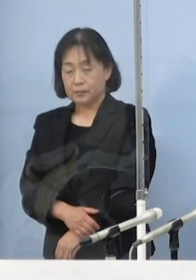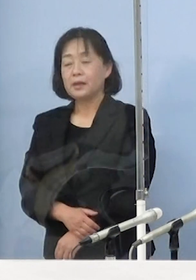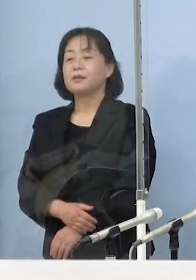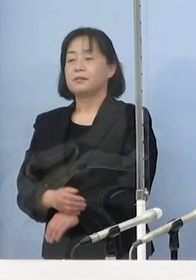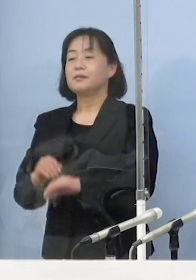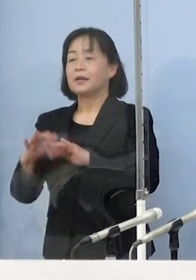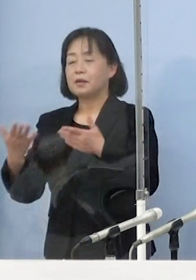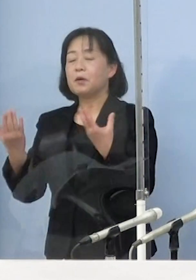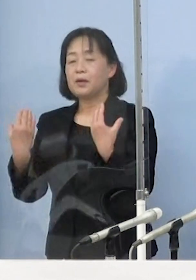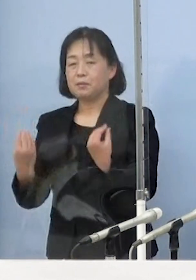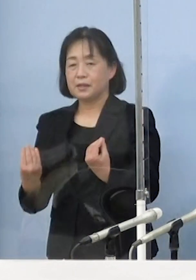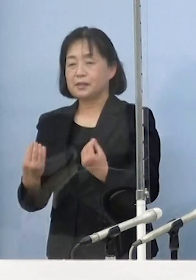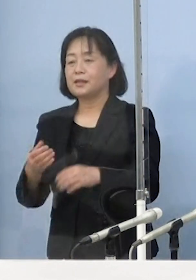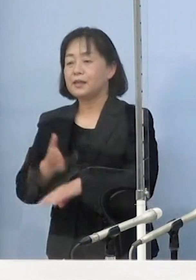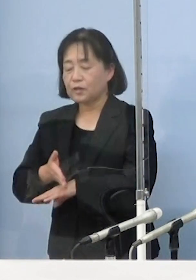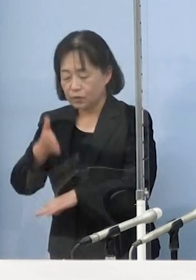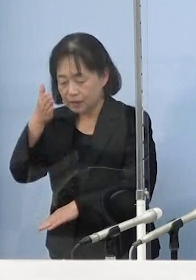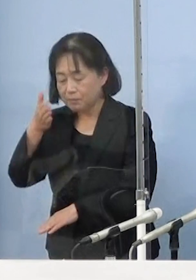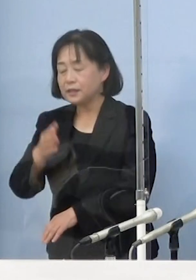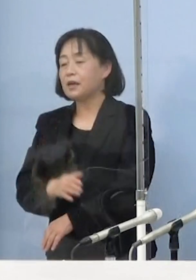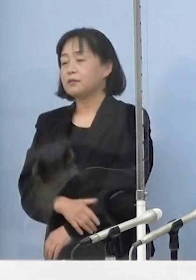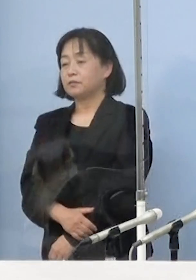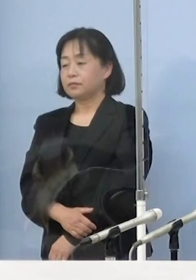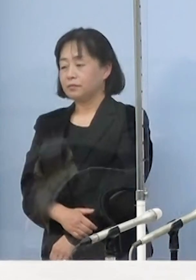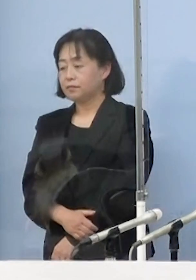はい、どうもありがとうございます。